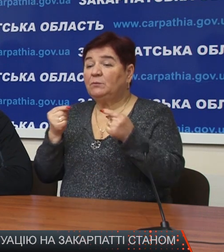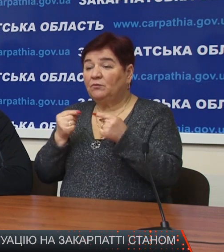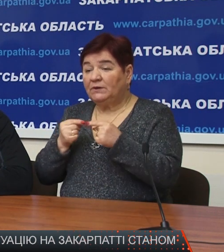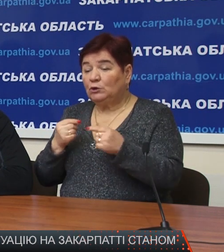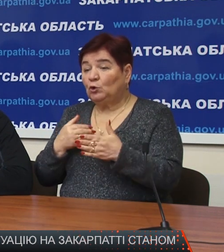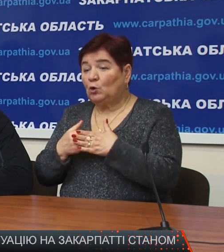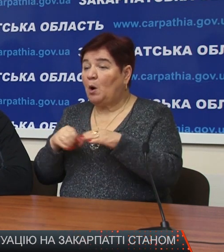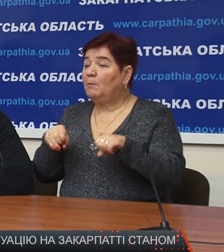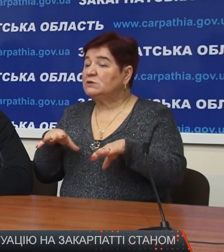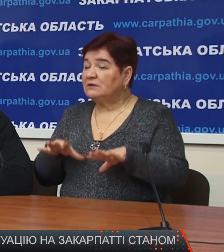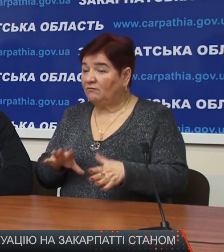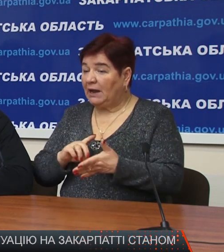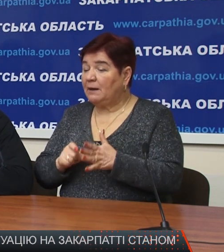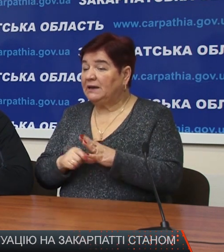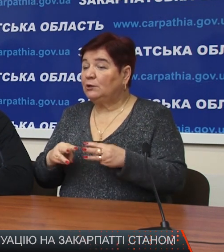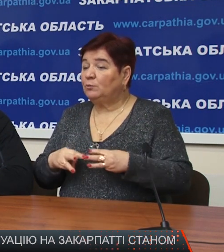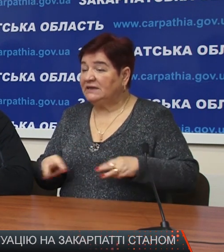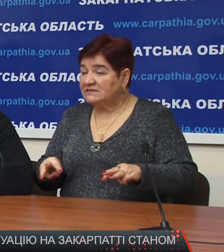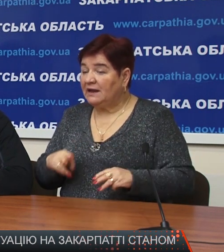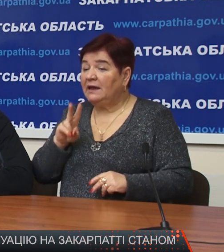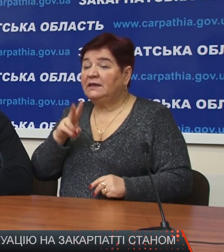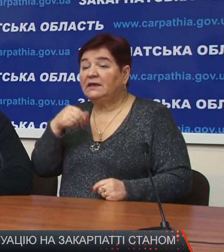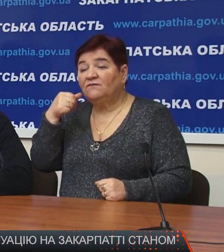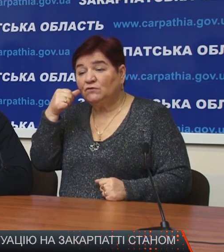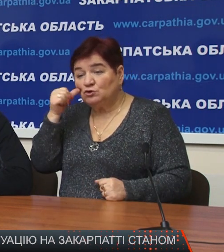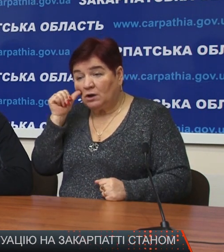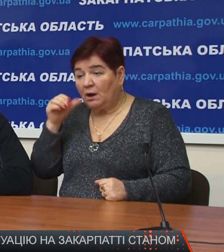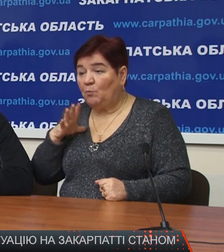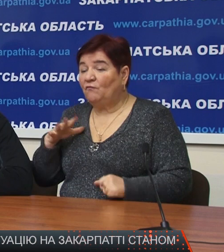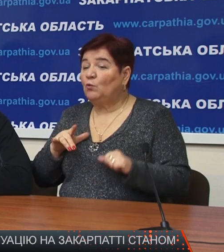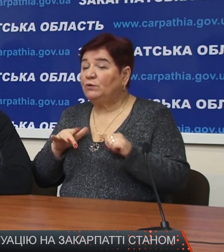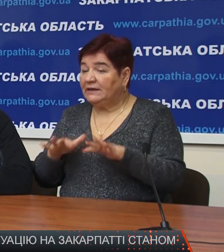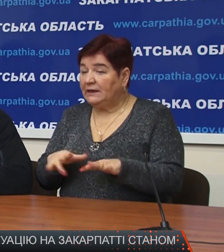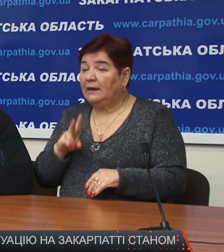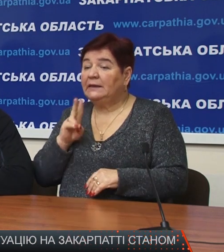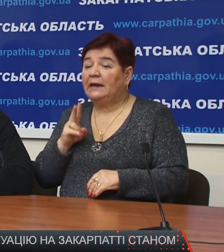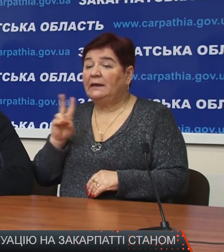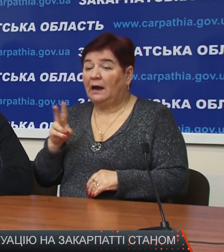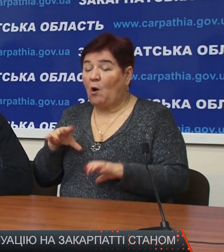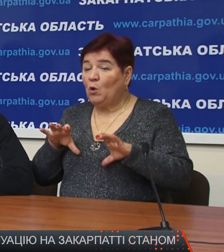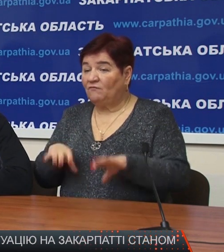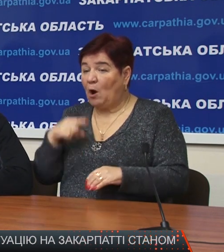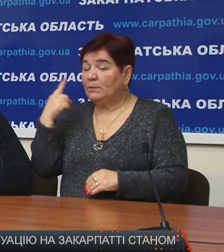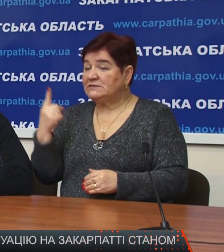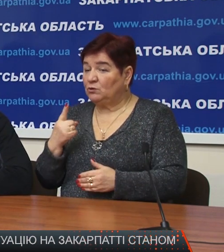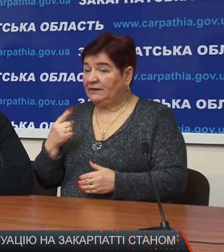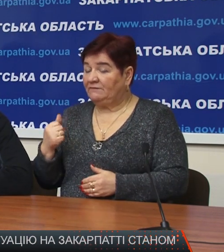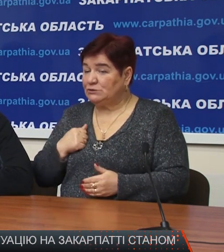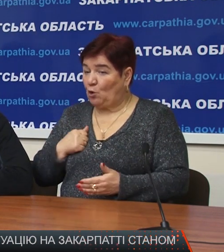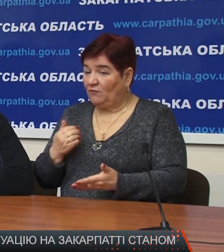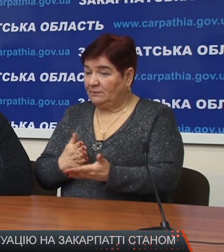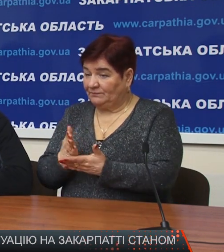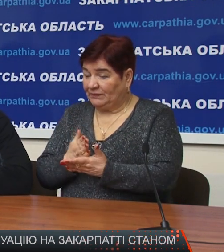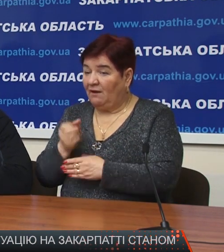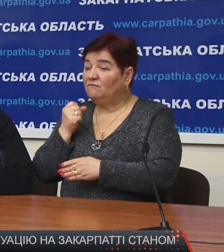до постанови Кабінету міністрів, який буквально вчора введено в дію, я як голова обласної військової адміністрації маю